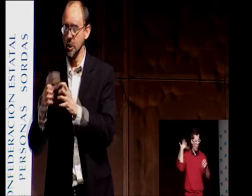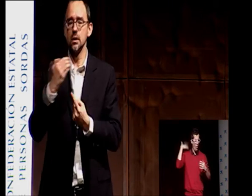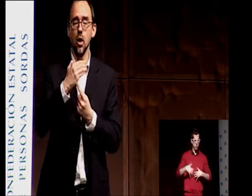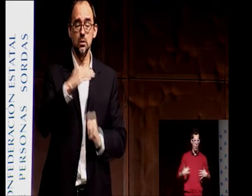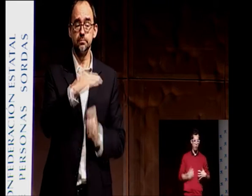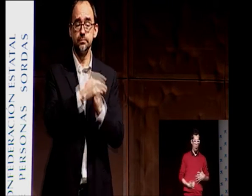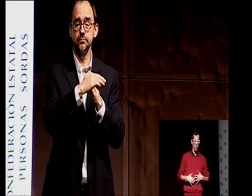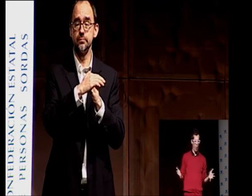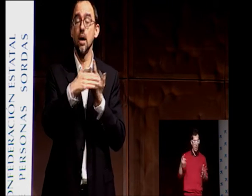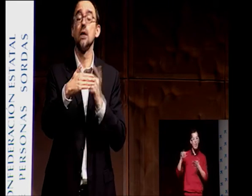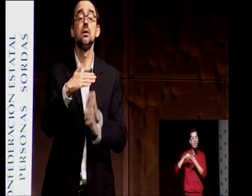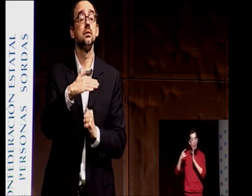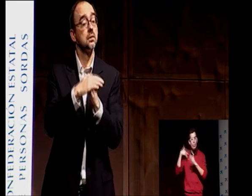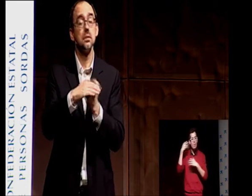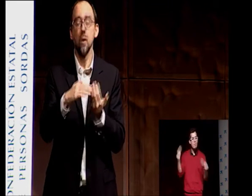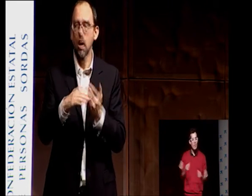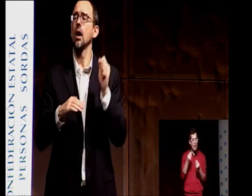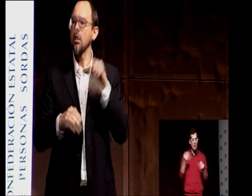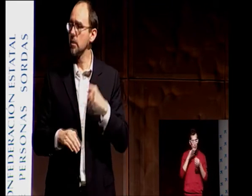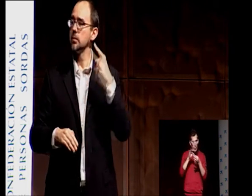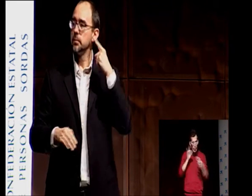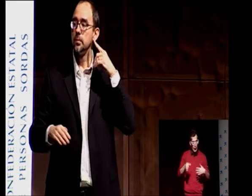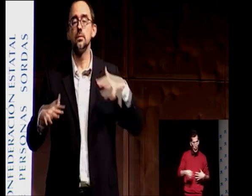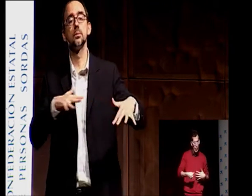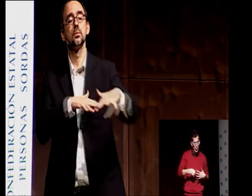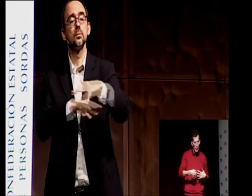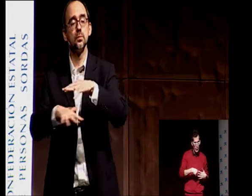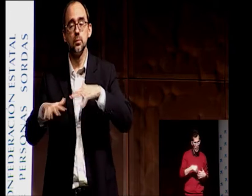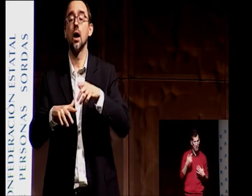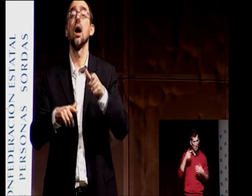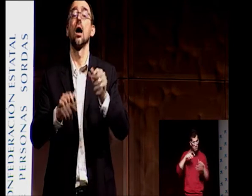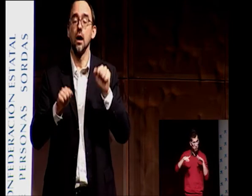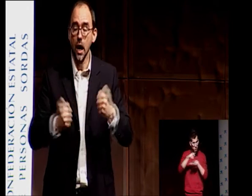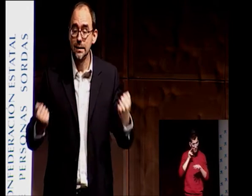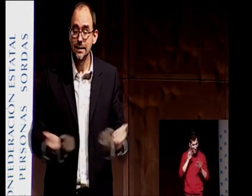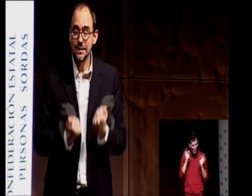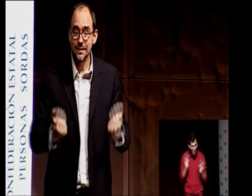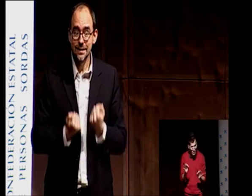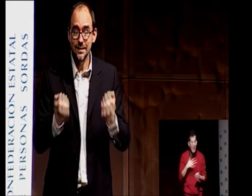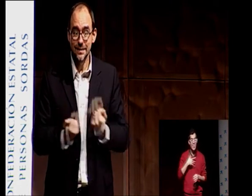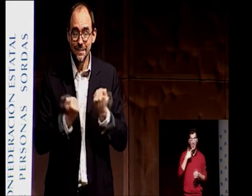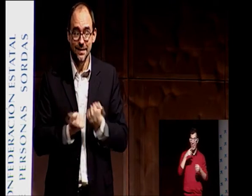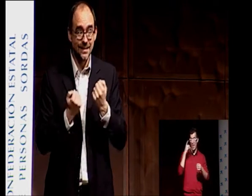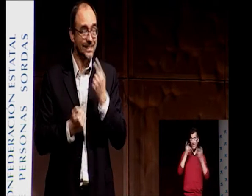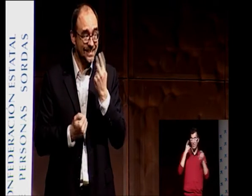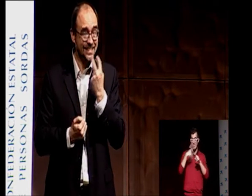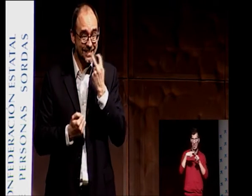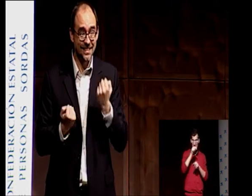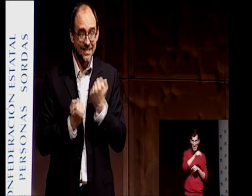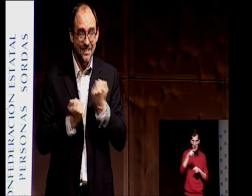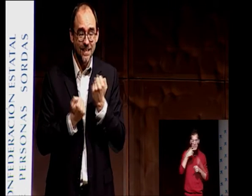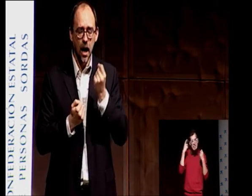que agresiva en el que tengas que incorporar algún elemento es cierto que con el paso del tiempo cada vez